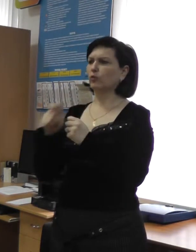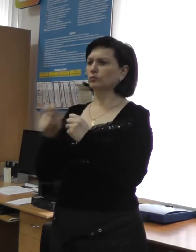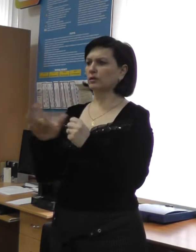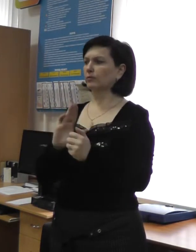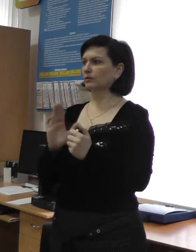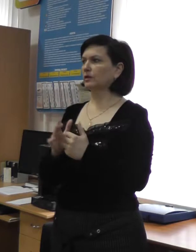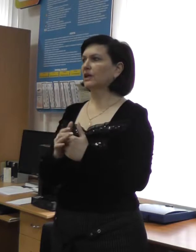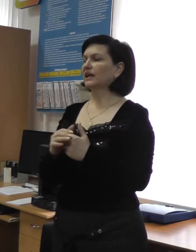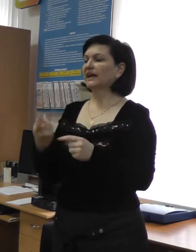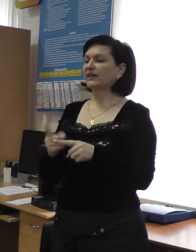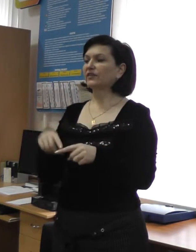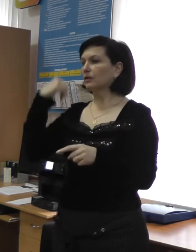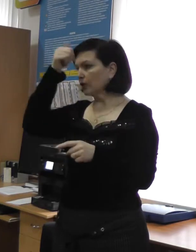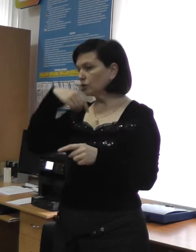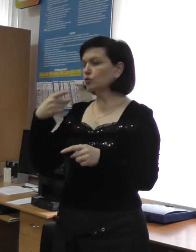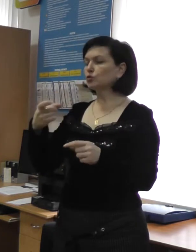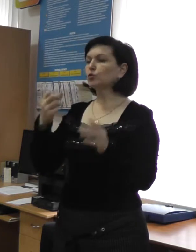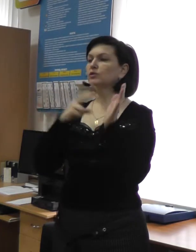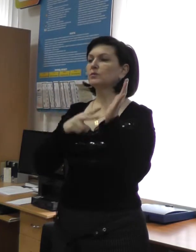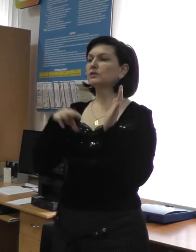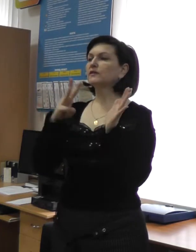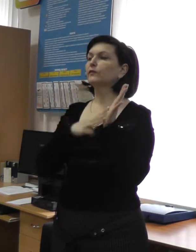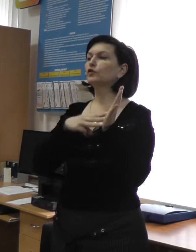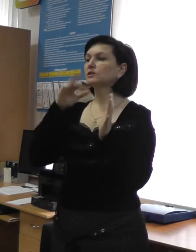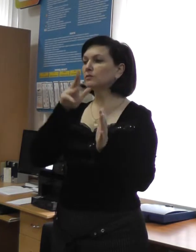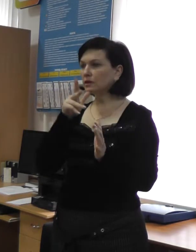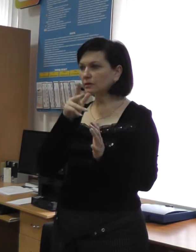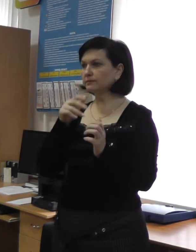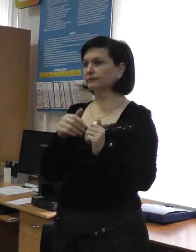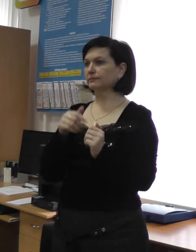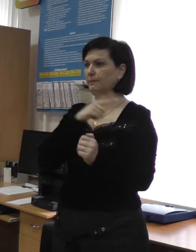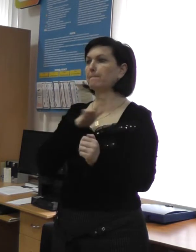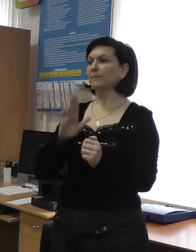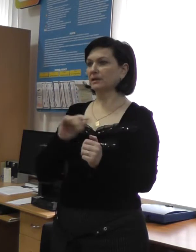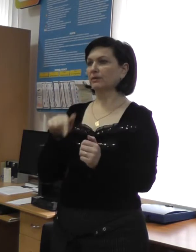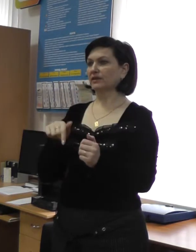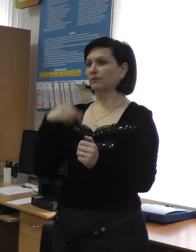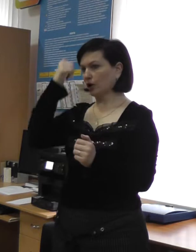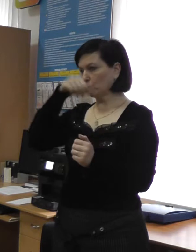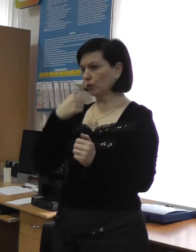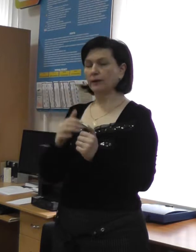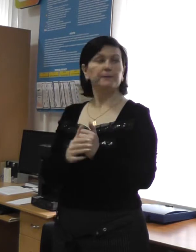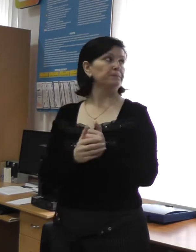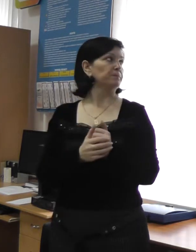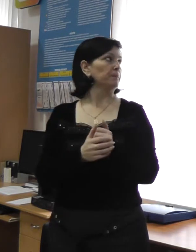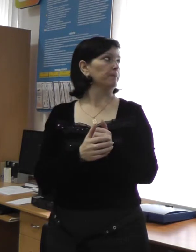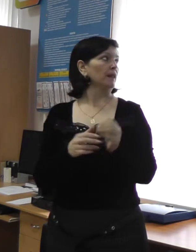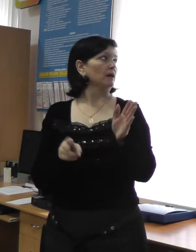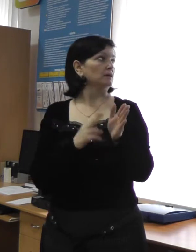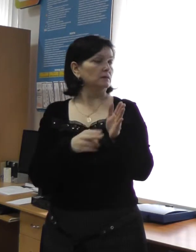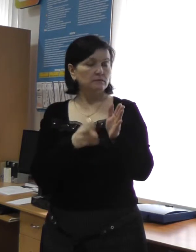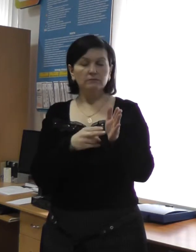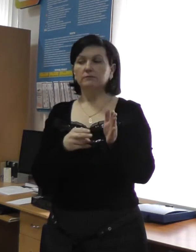году исполнилось 178 лет со дня рождения Николая Никифоракина. Все выходящие из здания железнодорожного